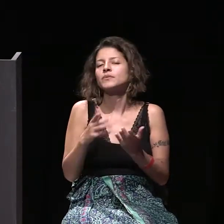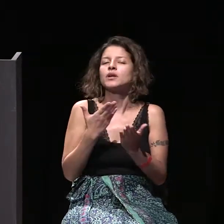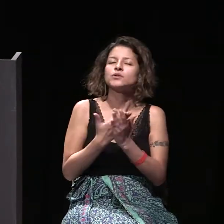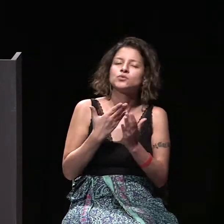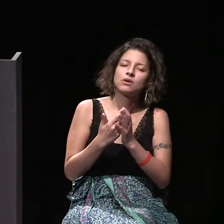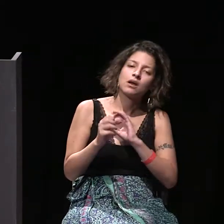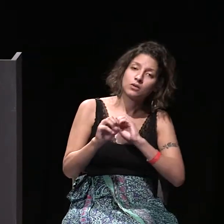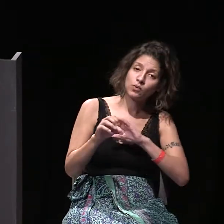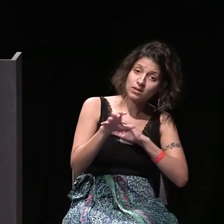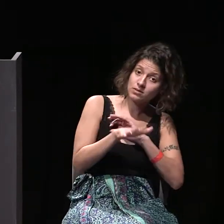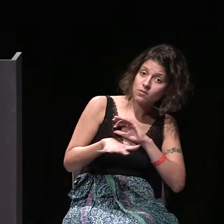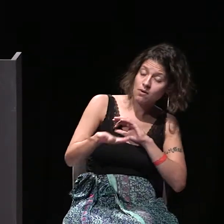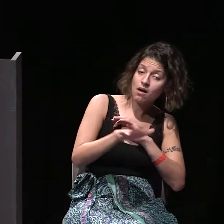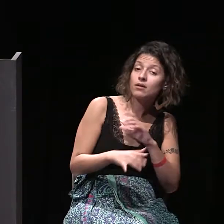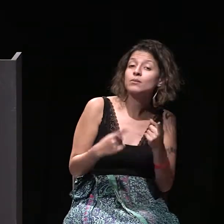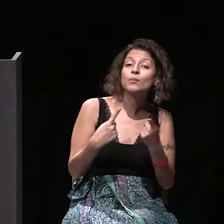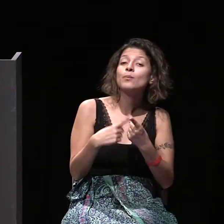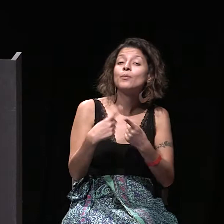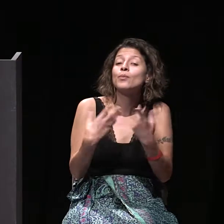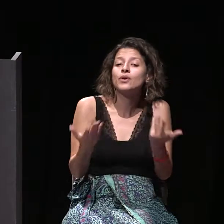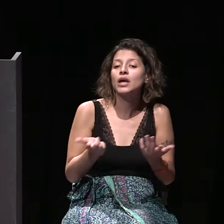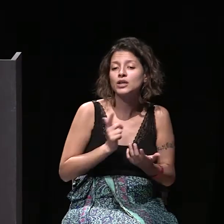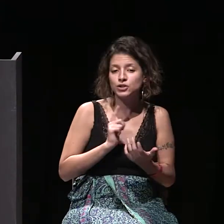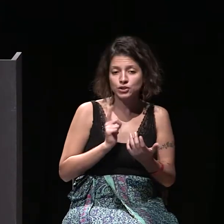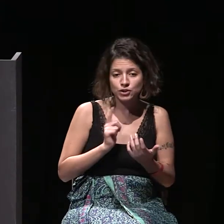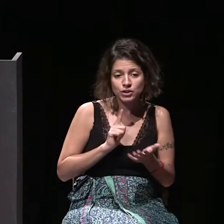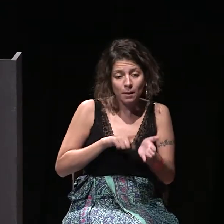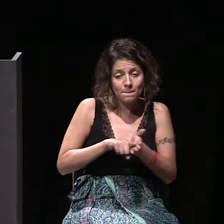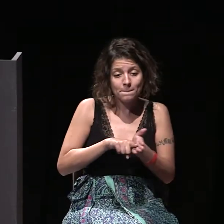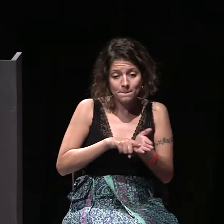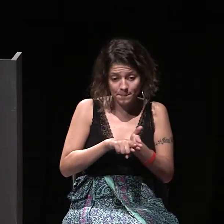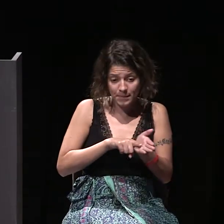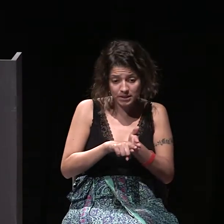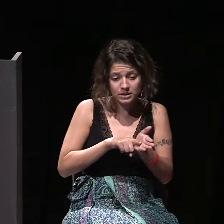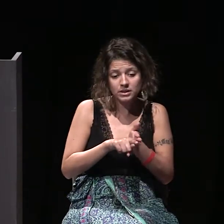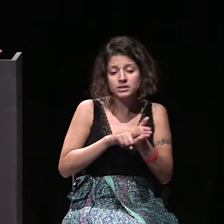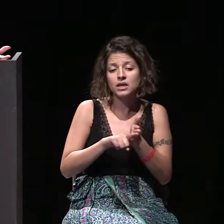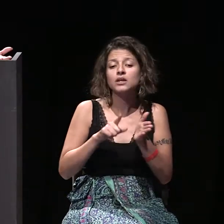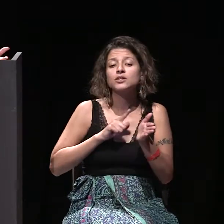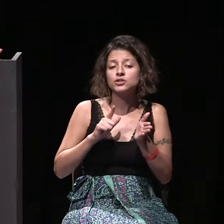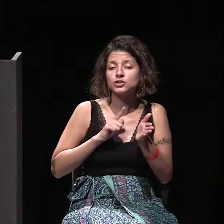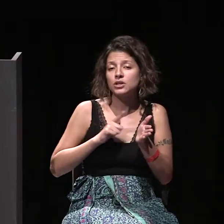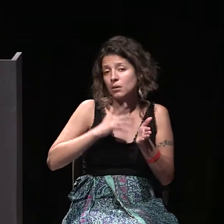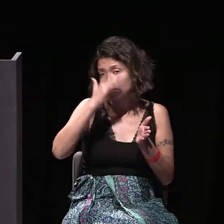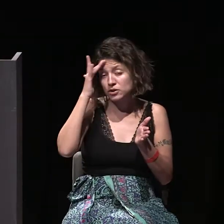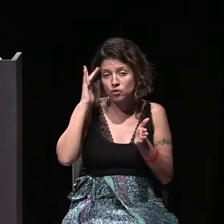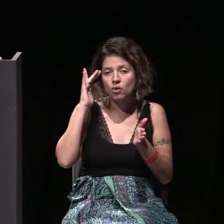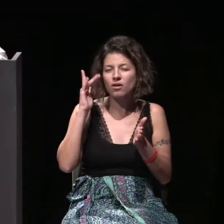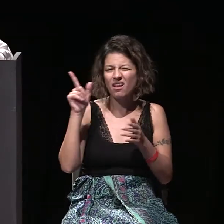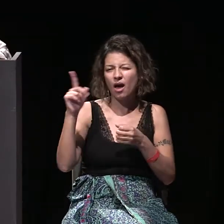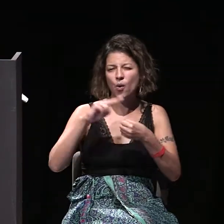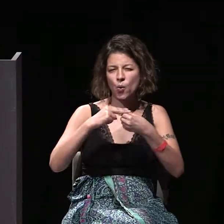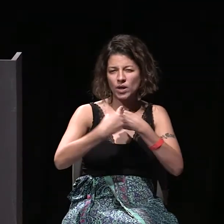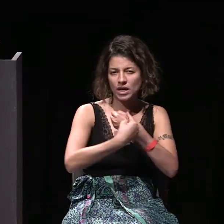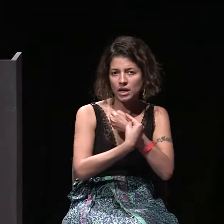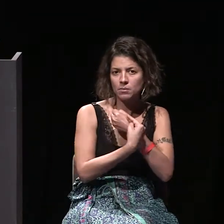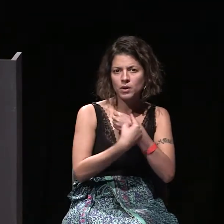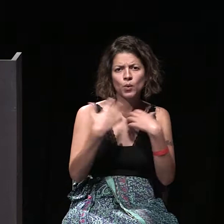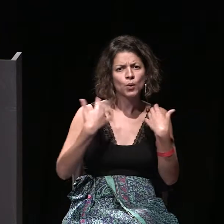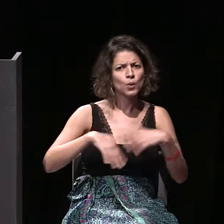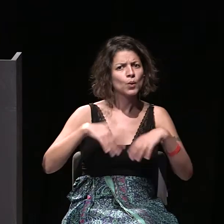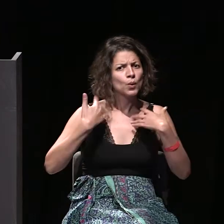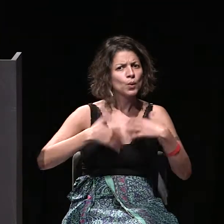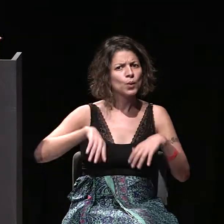educação, porque havia eu fiz a pesquisa, os universitários da Unicamp tinham um conhecimento